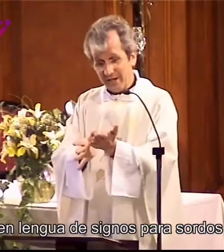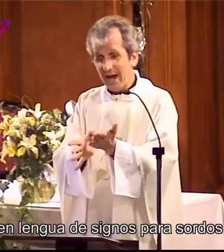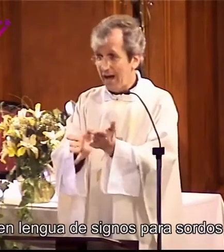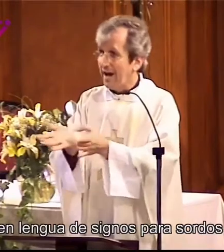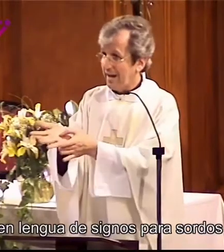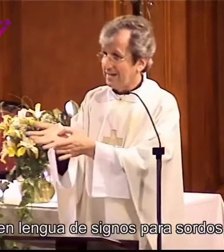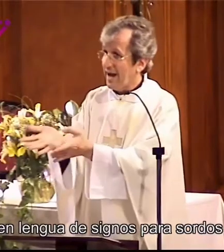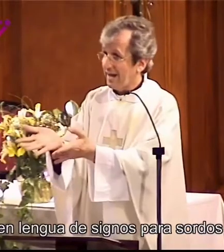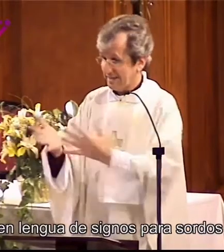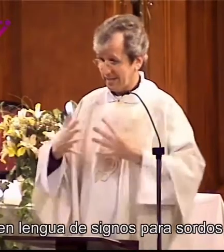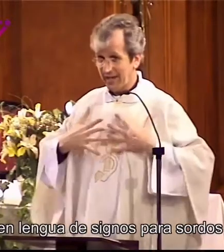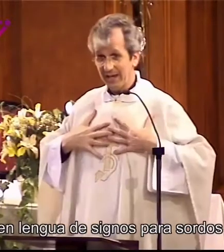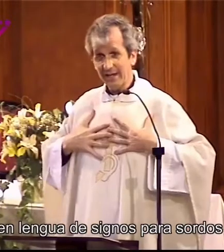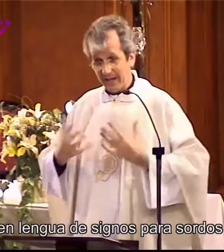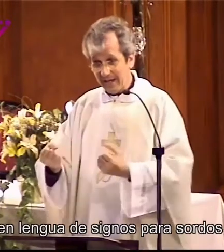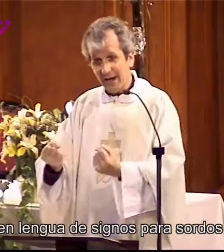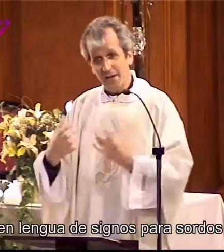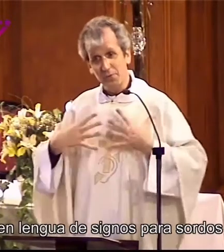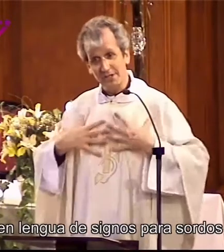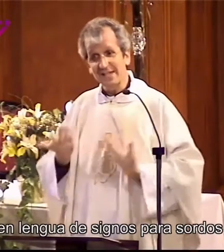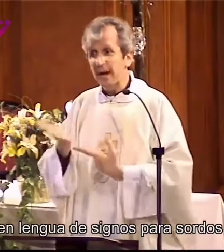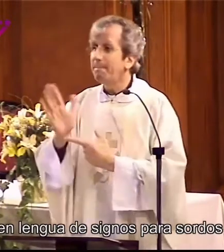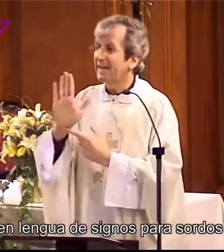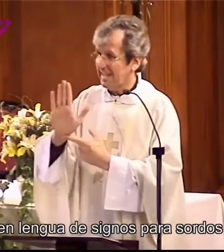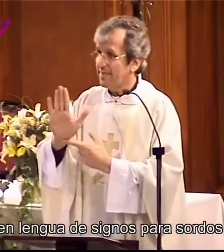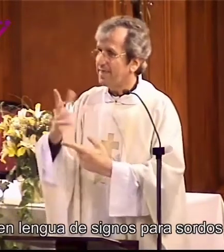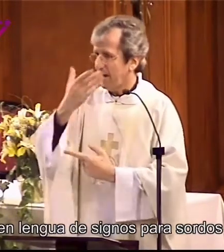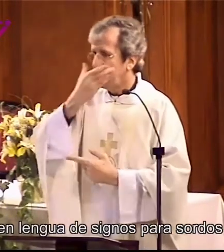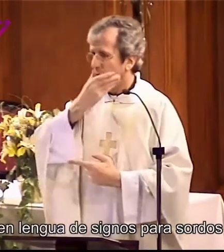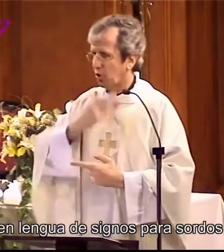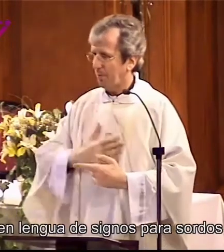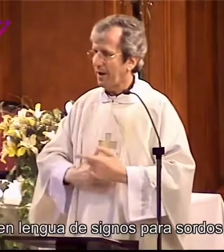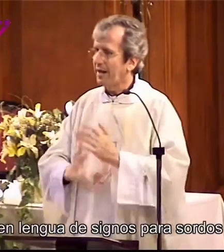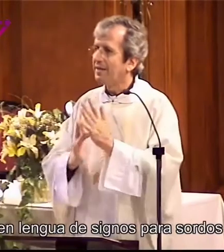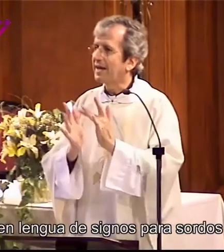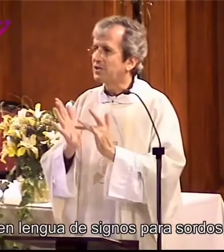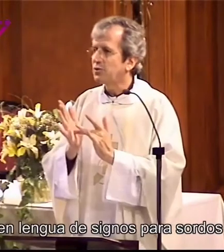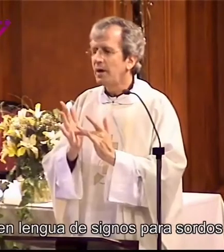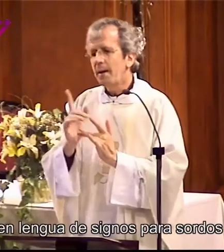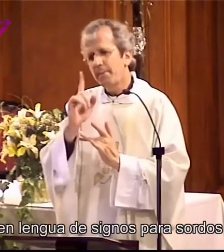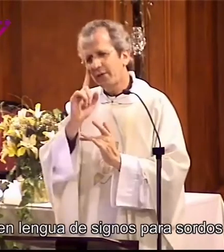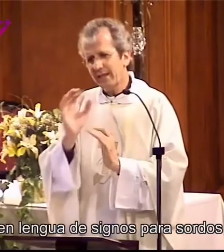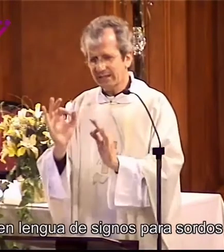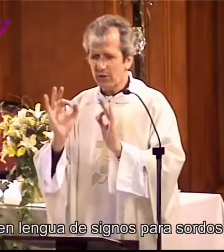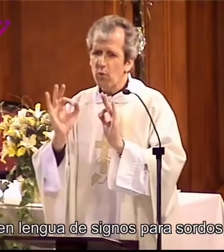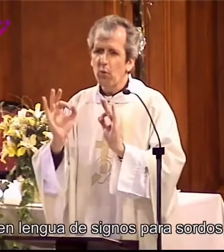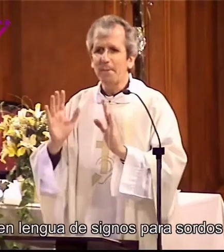las llagas y tenía pues esa presencia corporal de Jesús, pero deja de ser un cuerpo